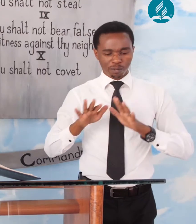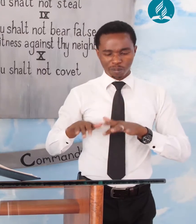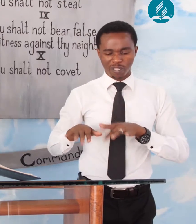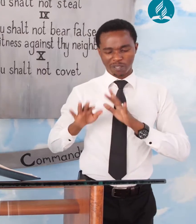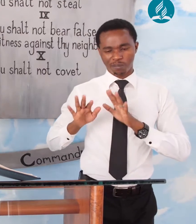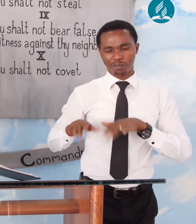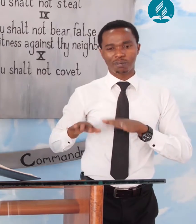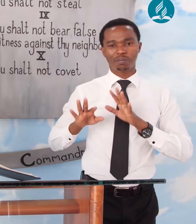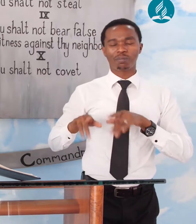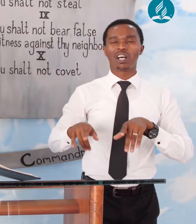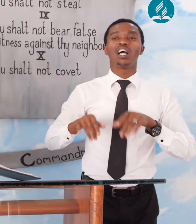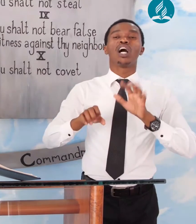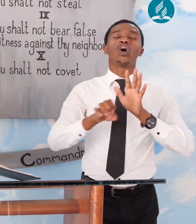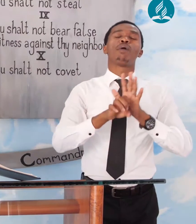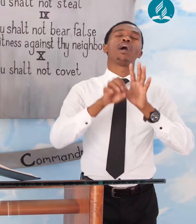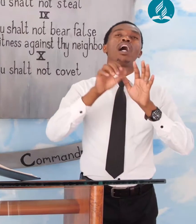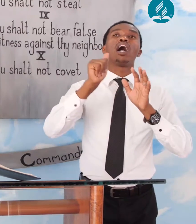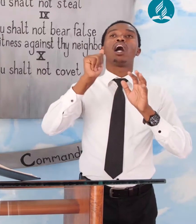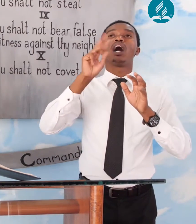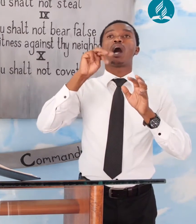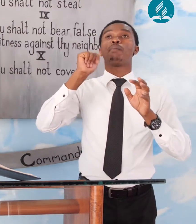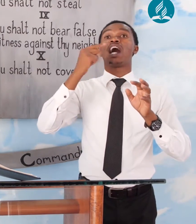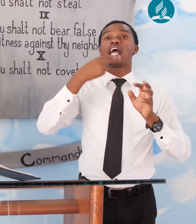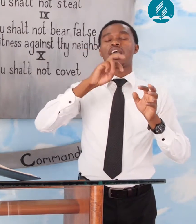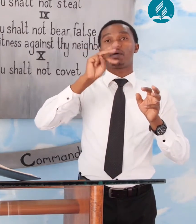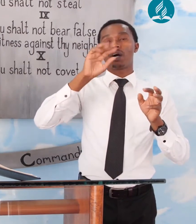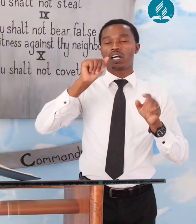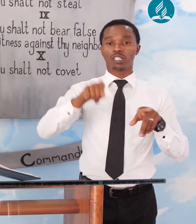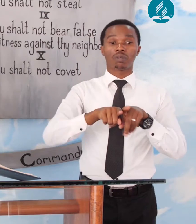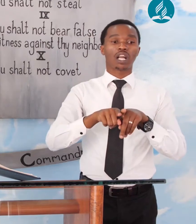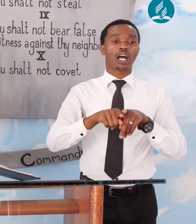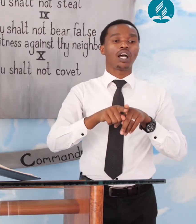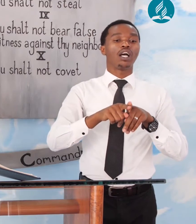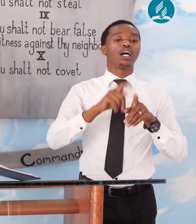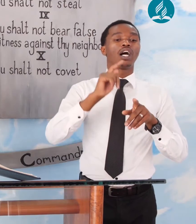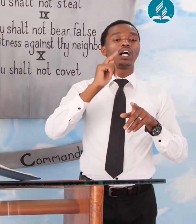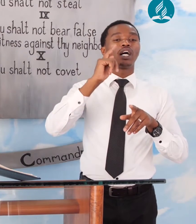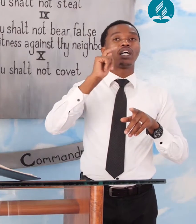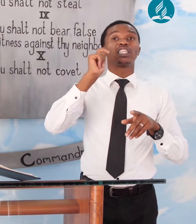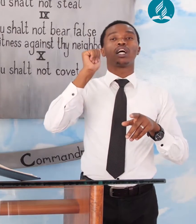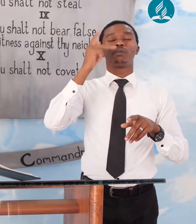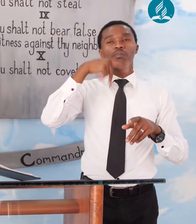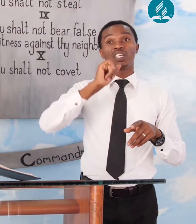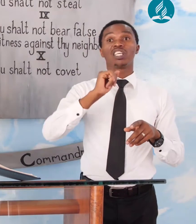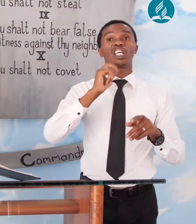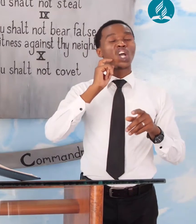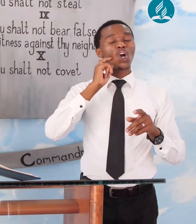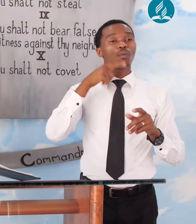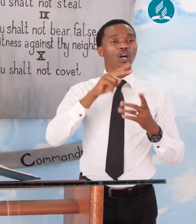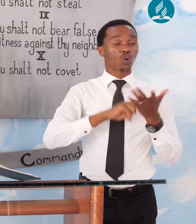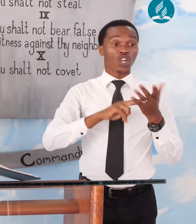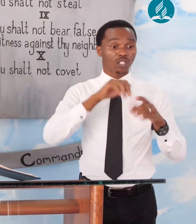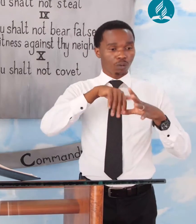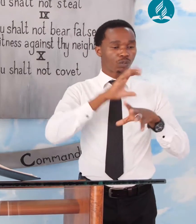ibidodwa nk'amahema ndetse n'amatapi yagombaga gukoreshwa mu ihema ry'ibonaniro Imana